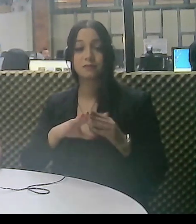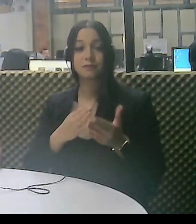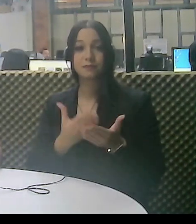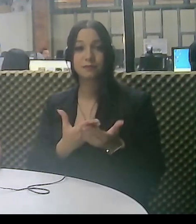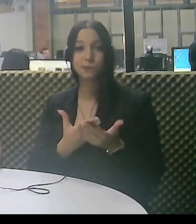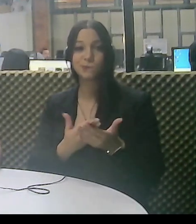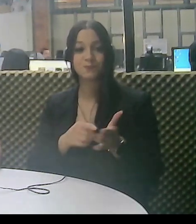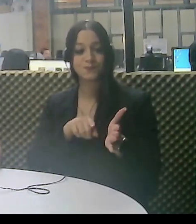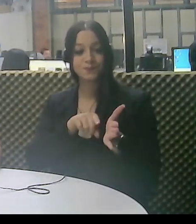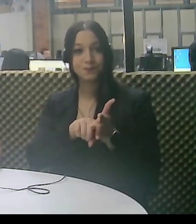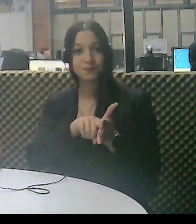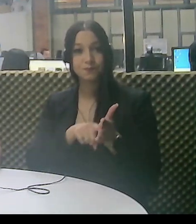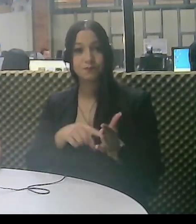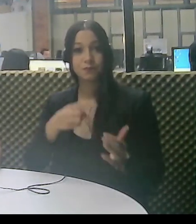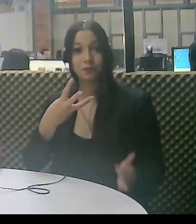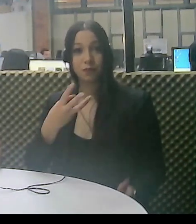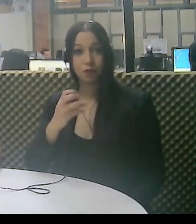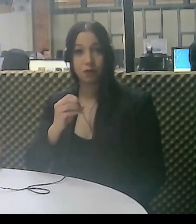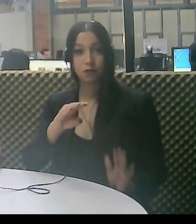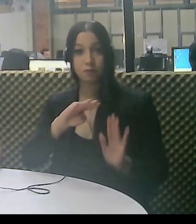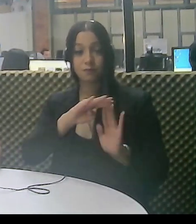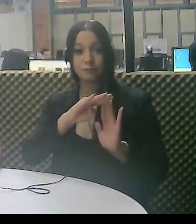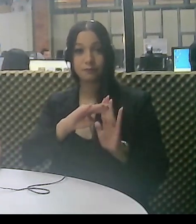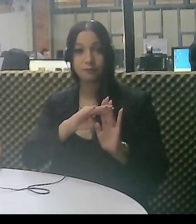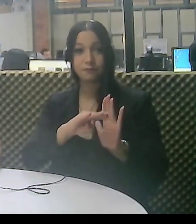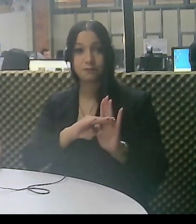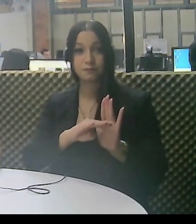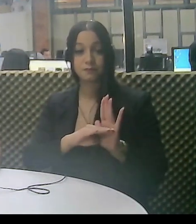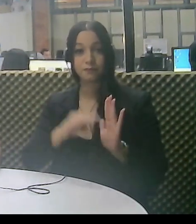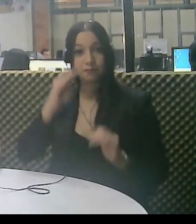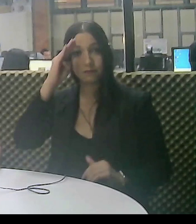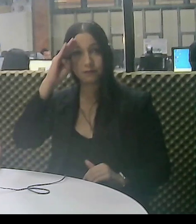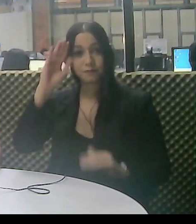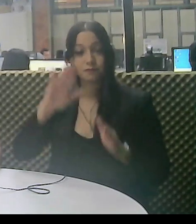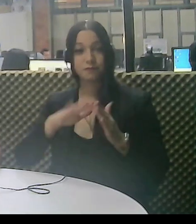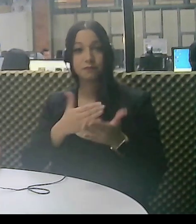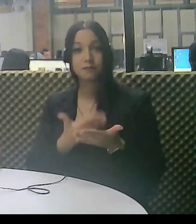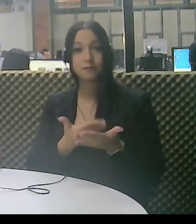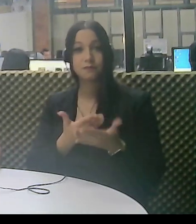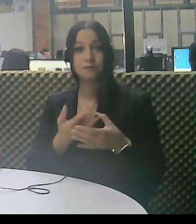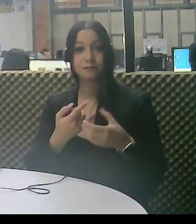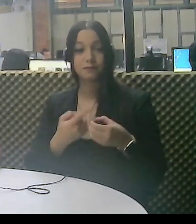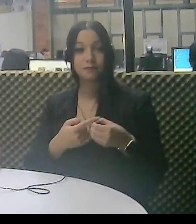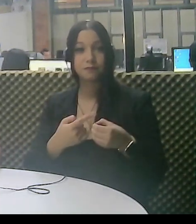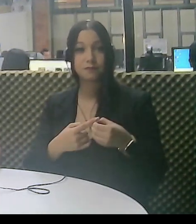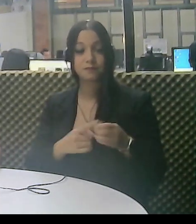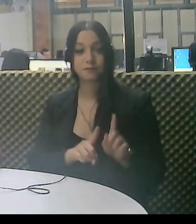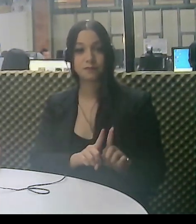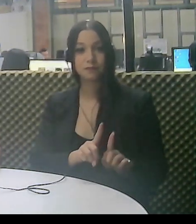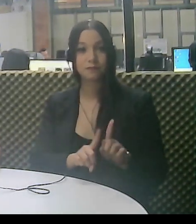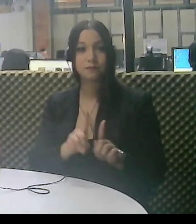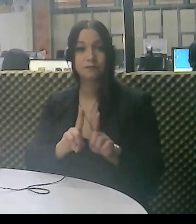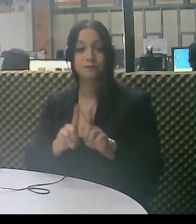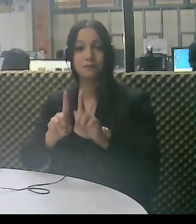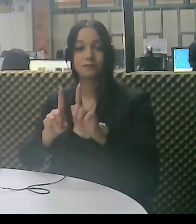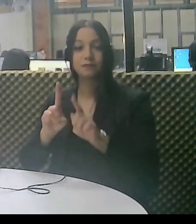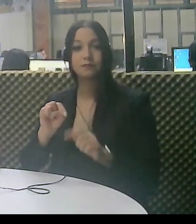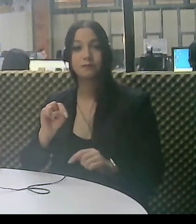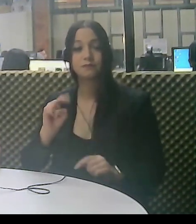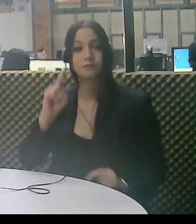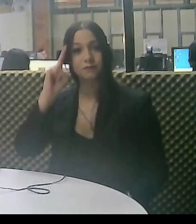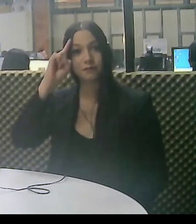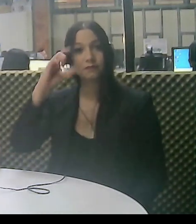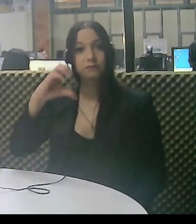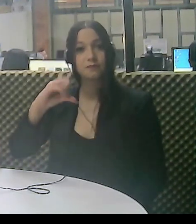A pesquisa considerou 30 itens que compõem as listas das principais escolas da cidade. O levantamento de preços foi realizado entre os